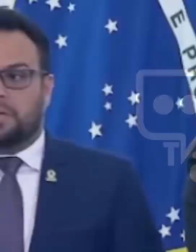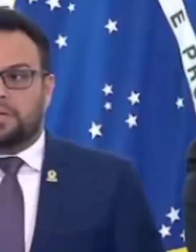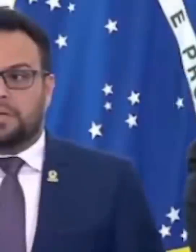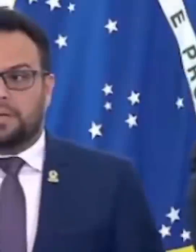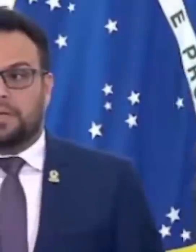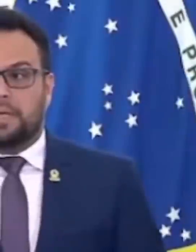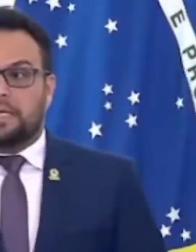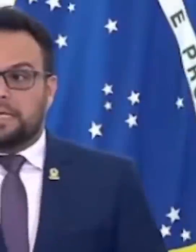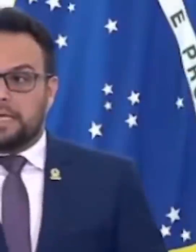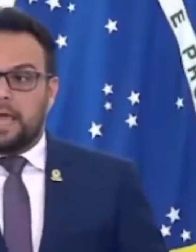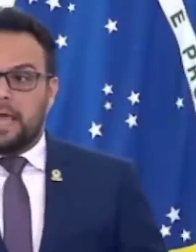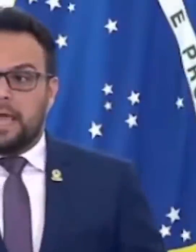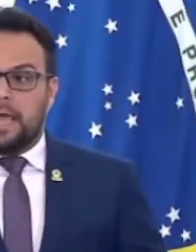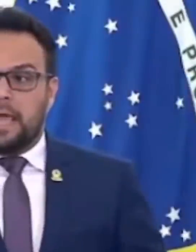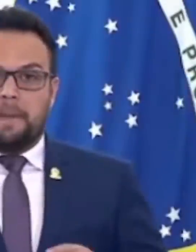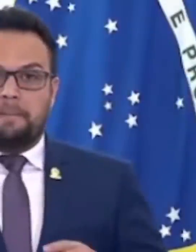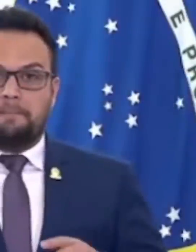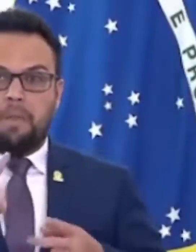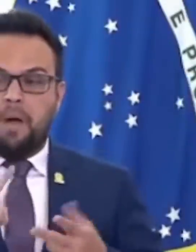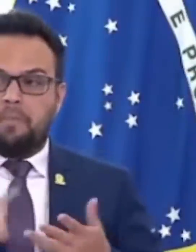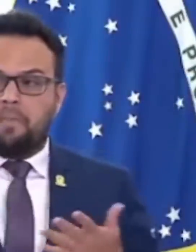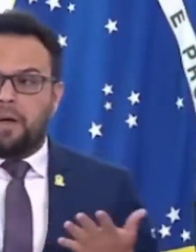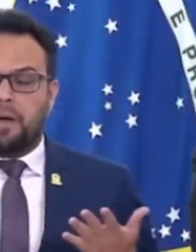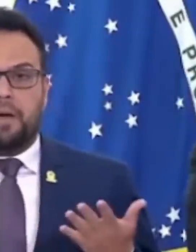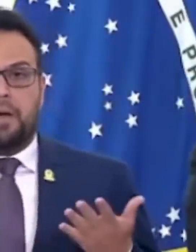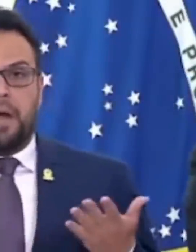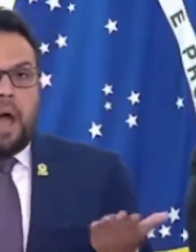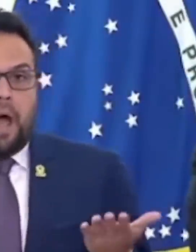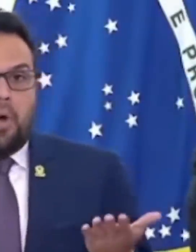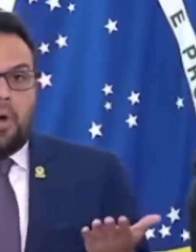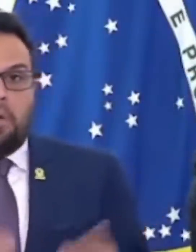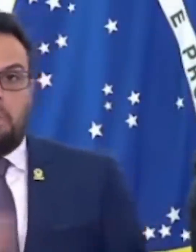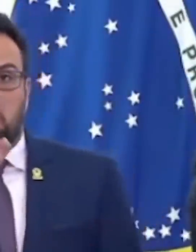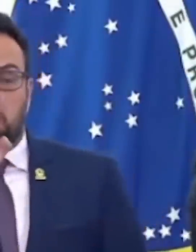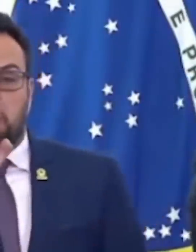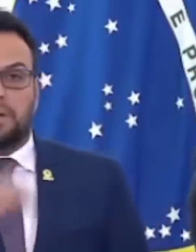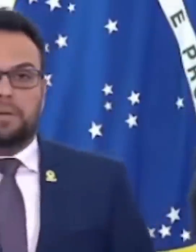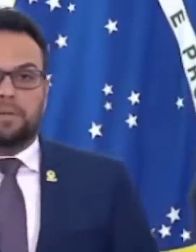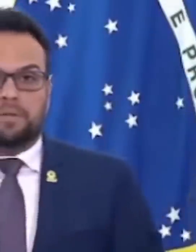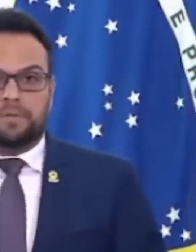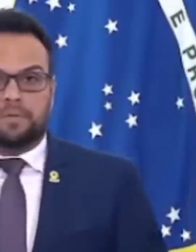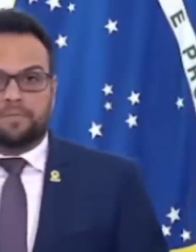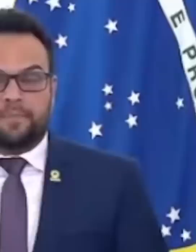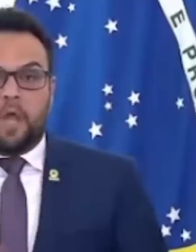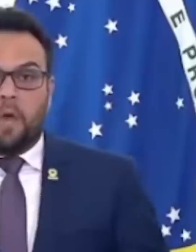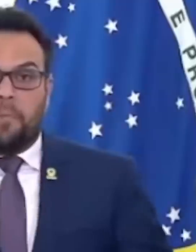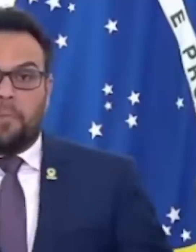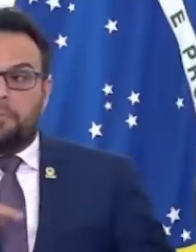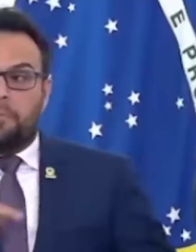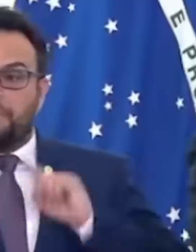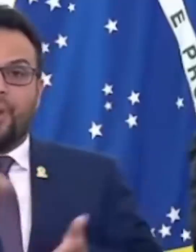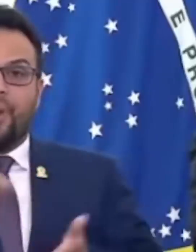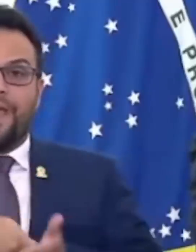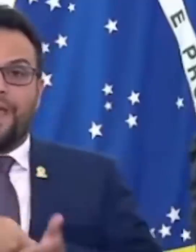Como vimos aprovar no dia de ontem, na Assembleia Legislativa de Rondônia, a proibição da